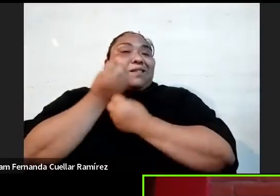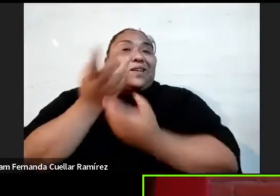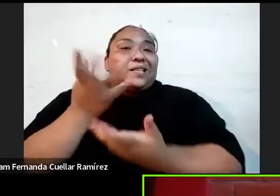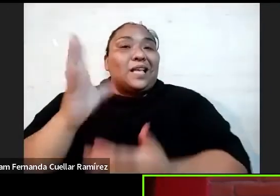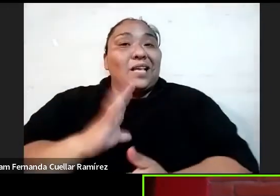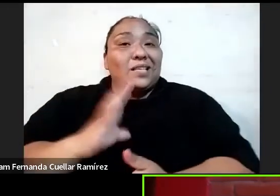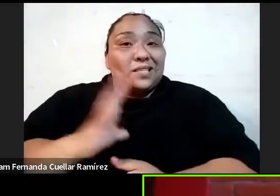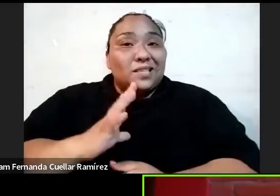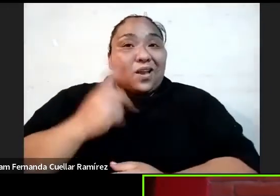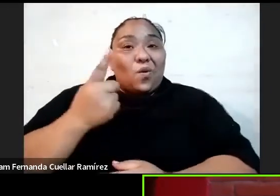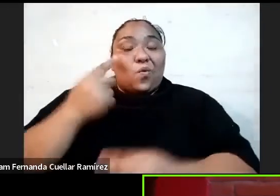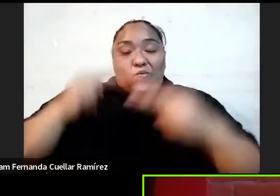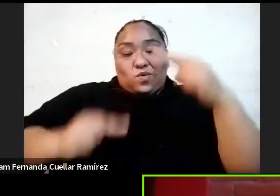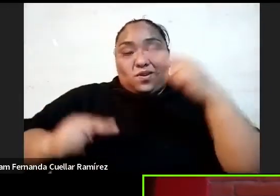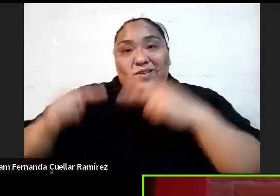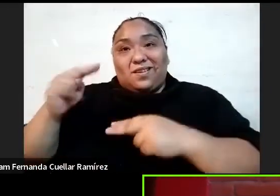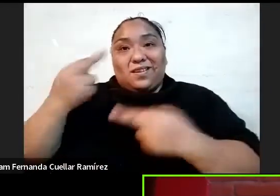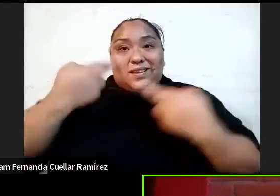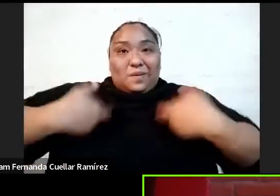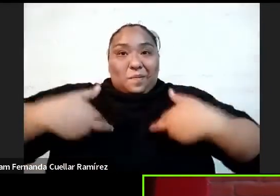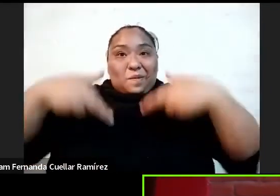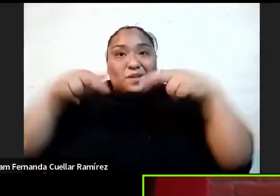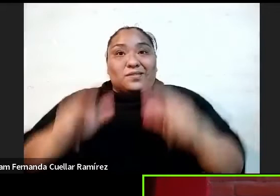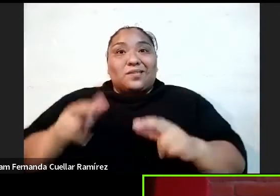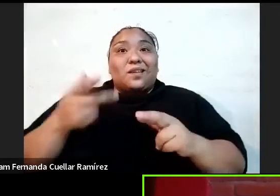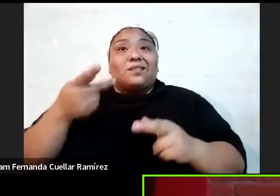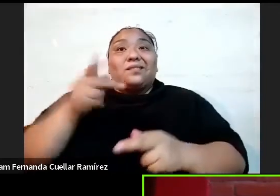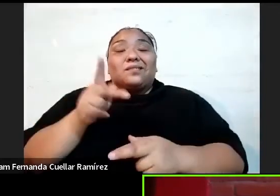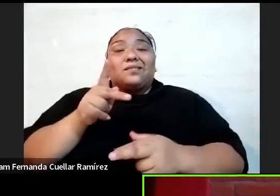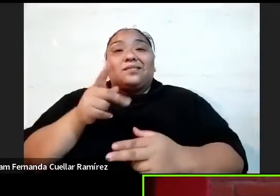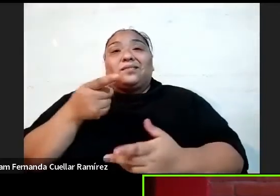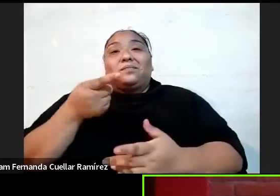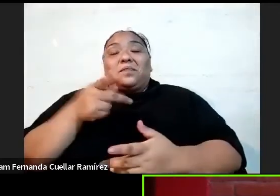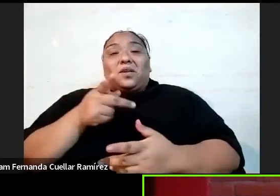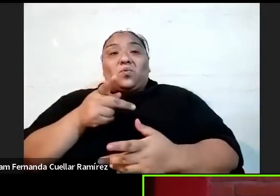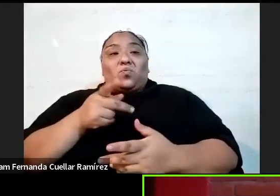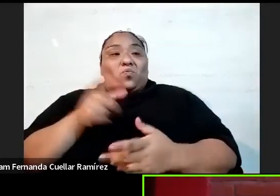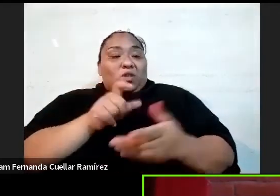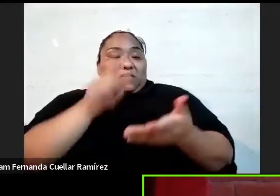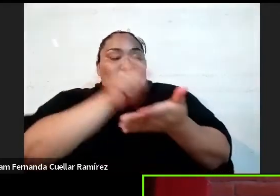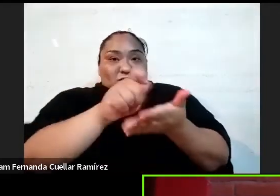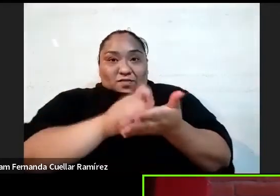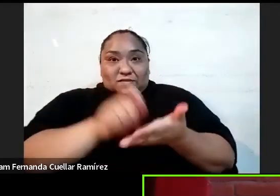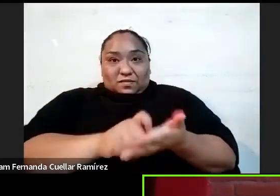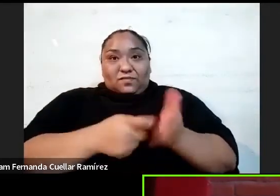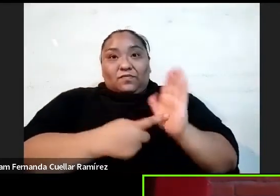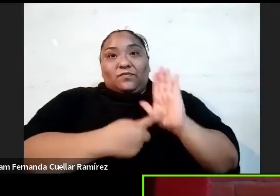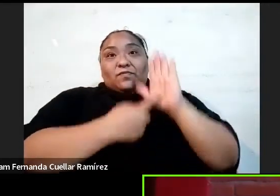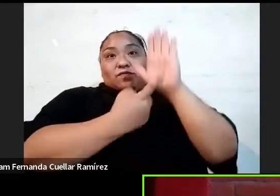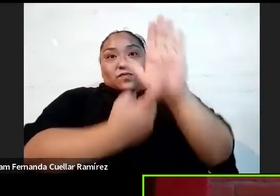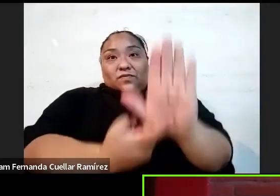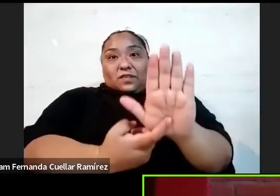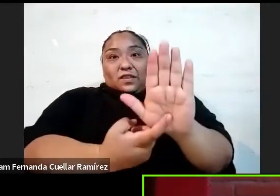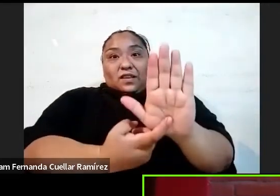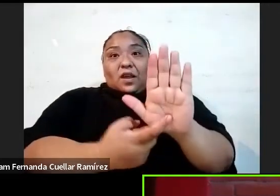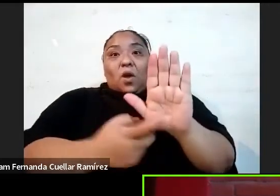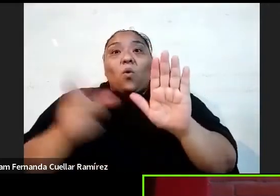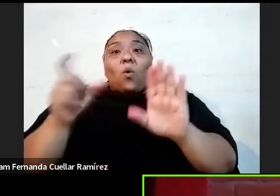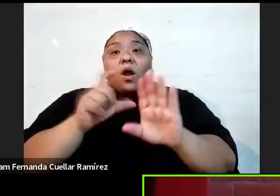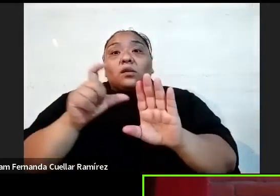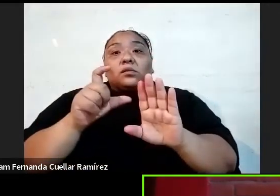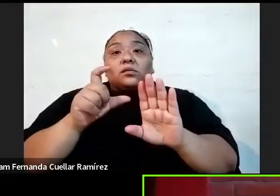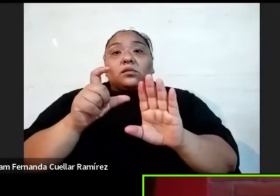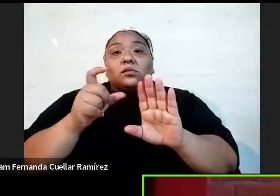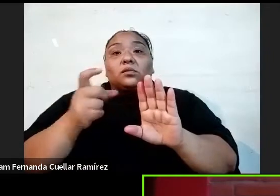representación. Pero cuando esos textos los representas ya en una escena,